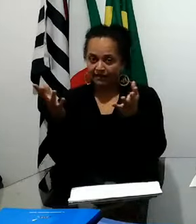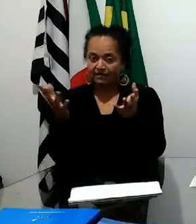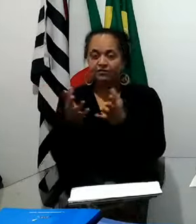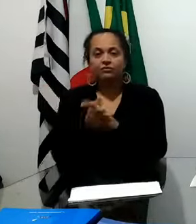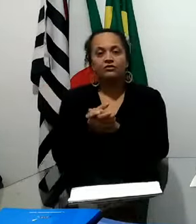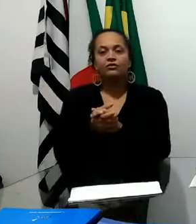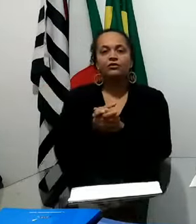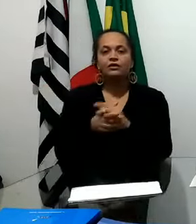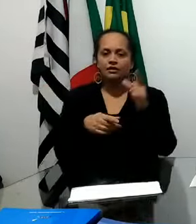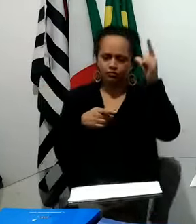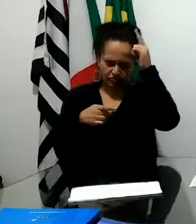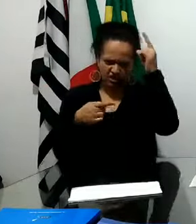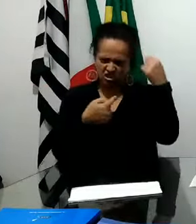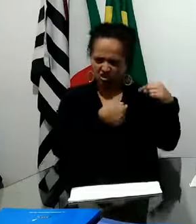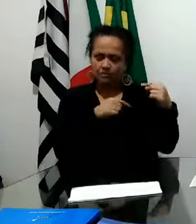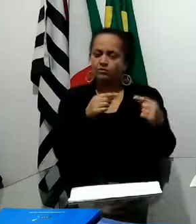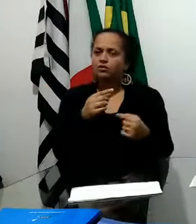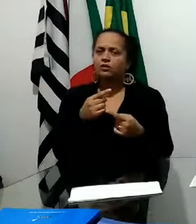desobediência.